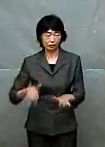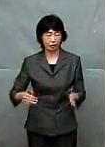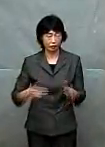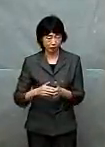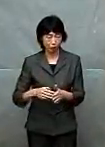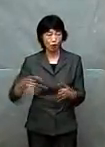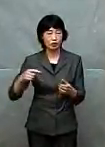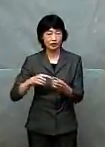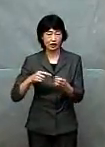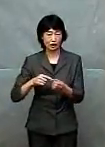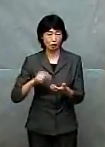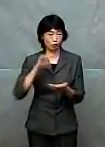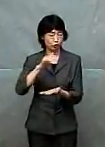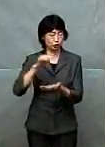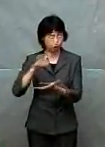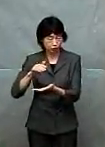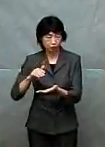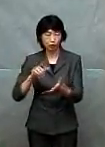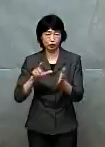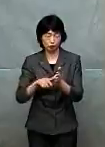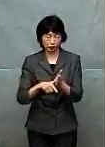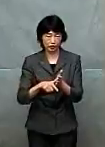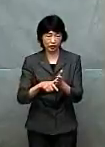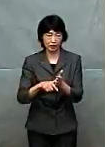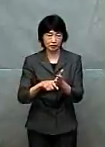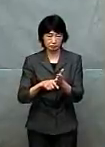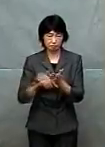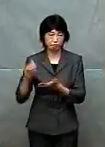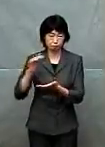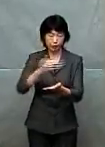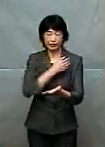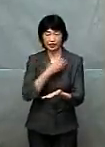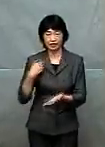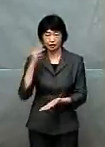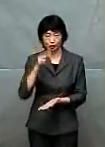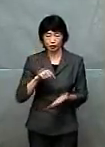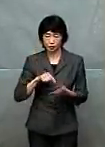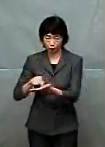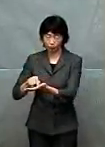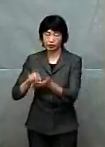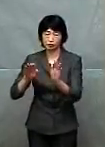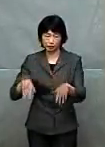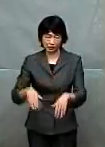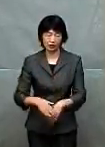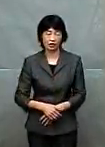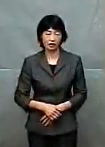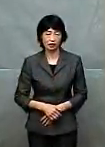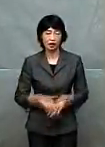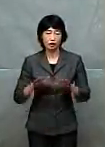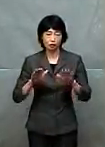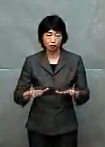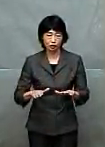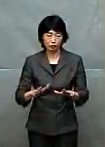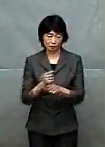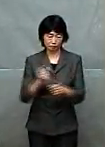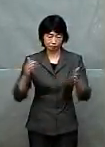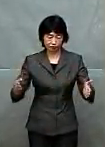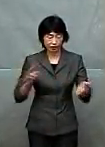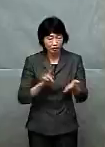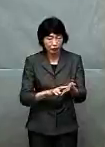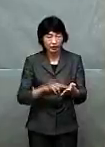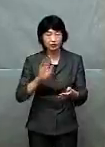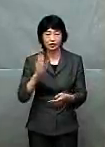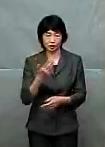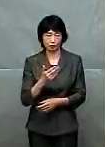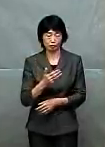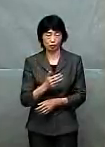取扱いについて、要望してきたところであります。この度、期間限定ではありますが